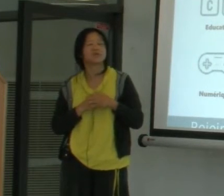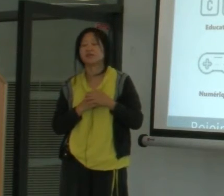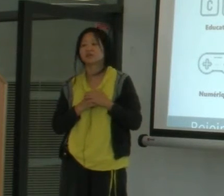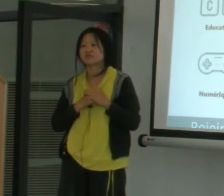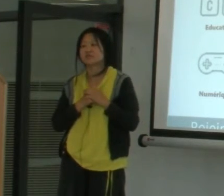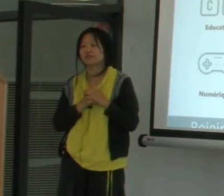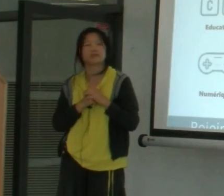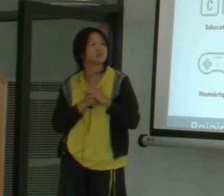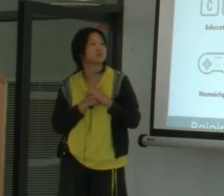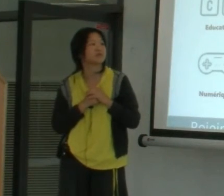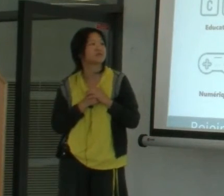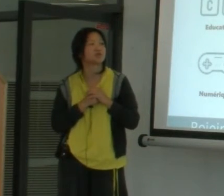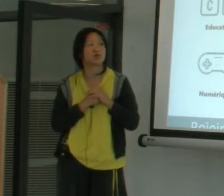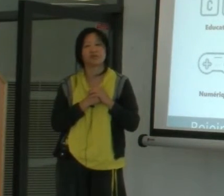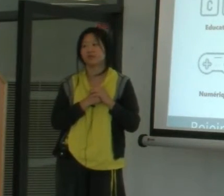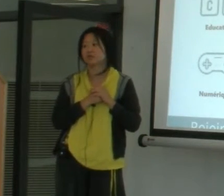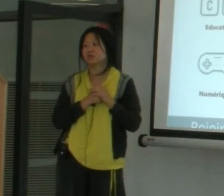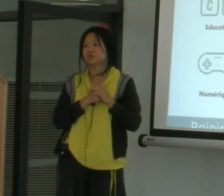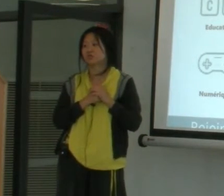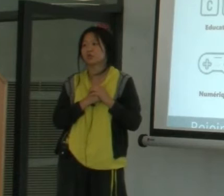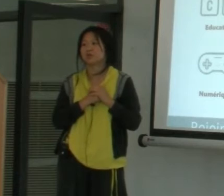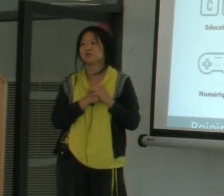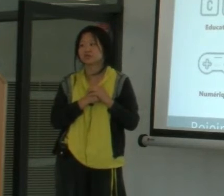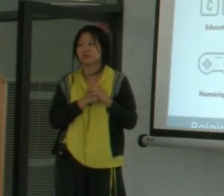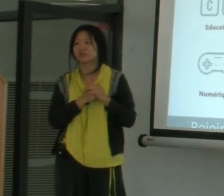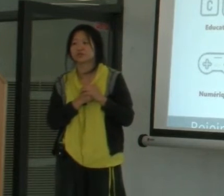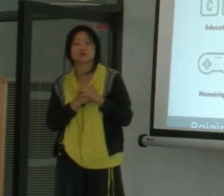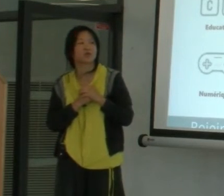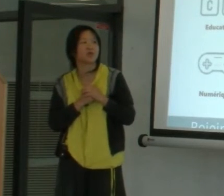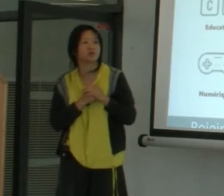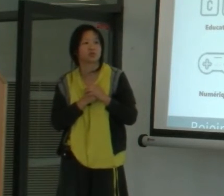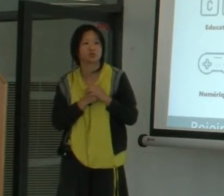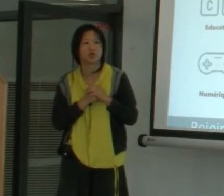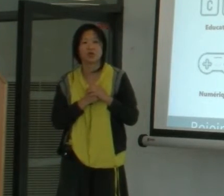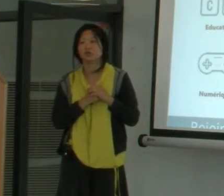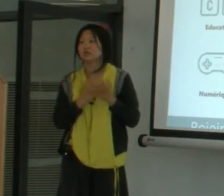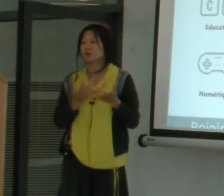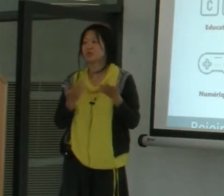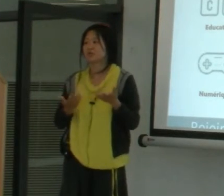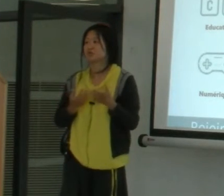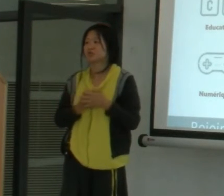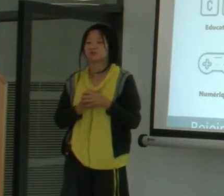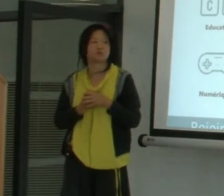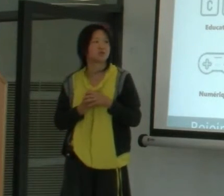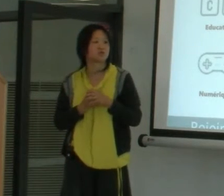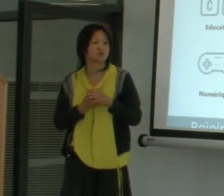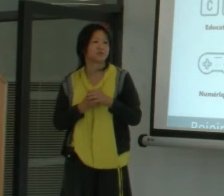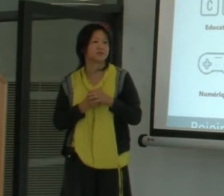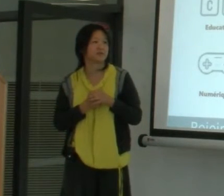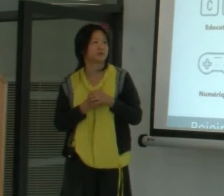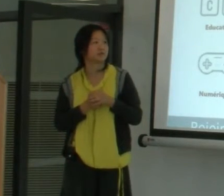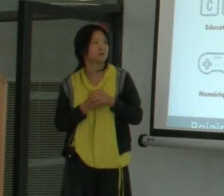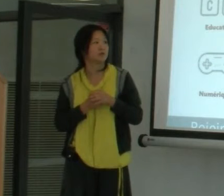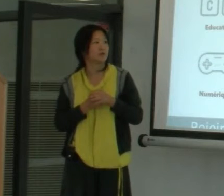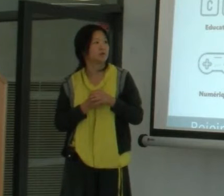Ah oui, des livres de signes, en fait, n'existent pas en fait, dans l'éducation, pour l'éducation des enfants sourds. Il n'y a pas de livres pédagogiques qui leur sont